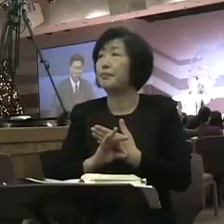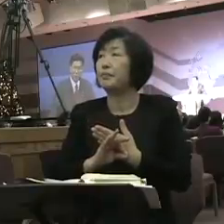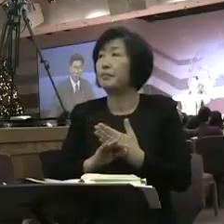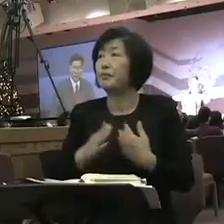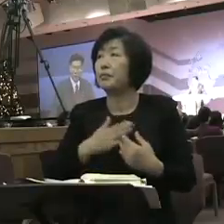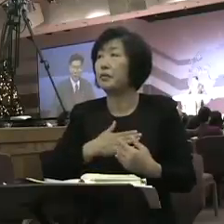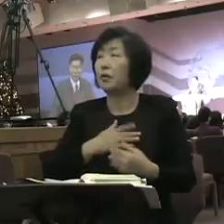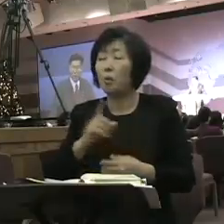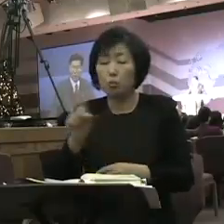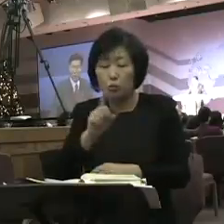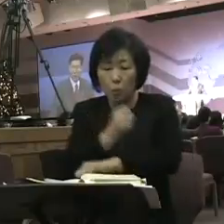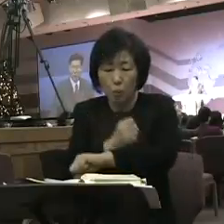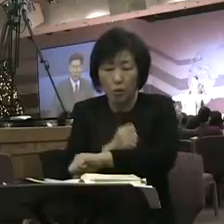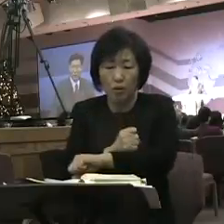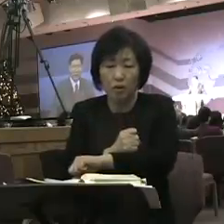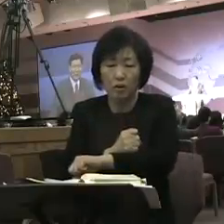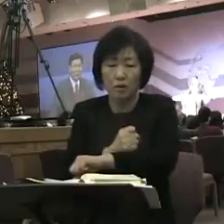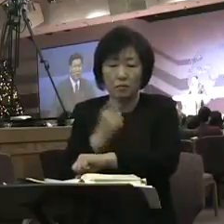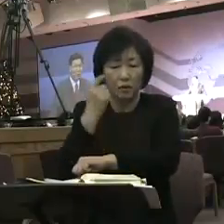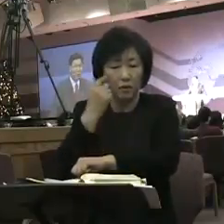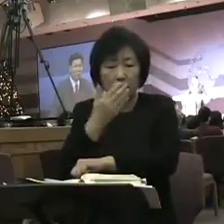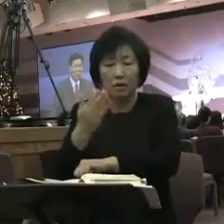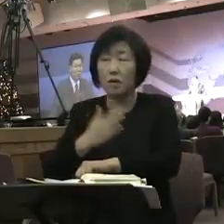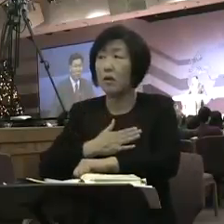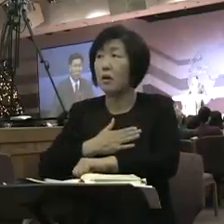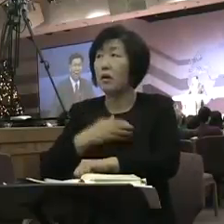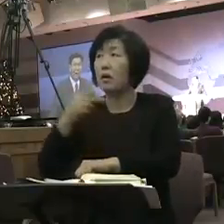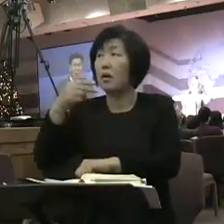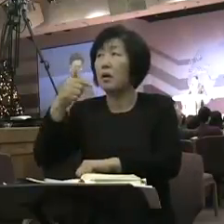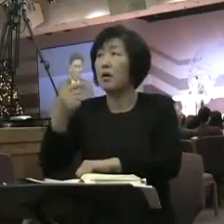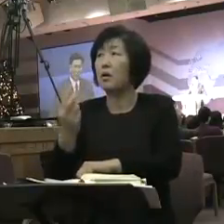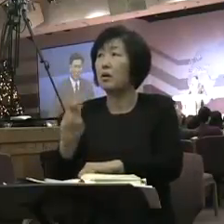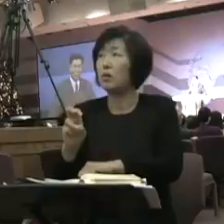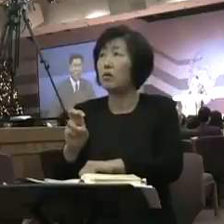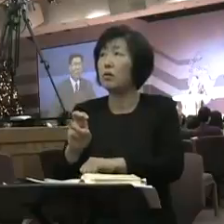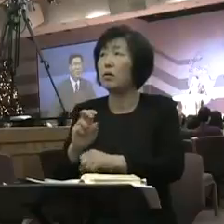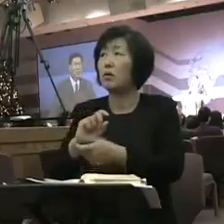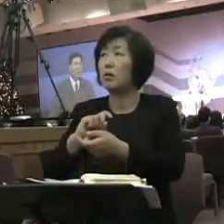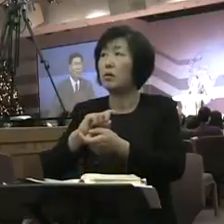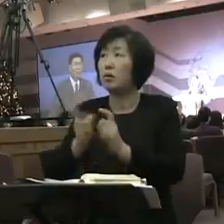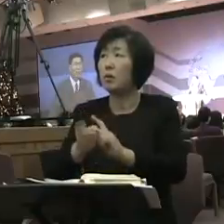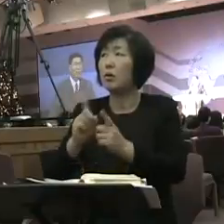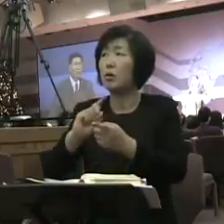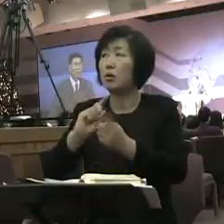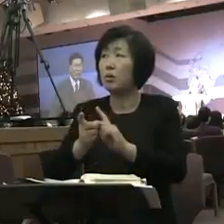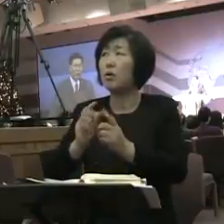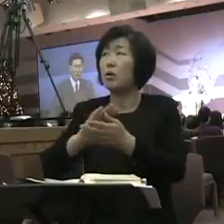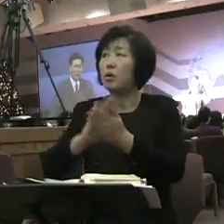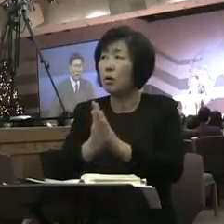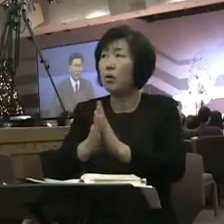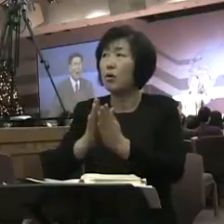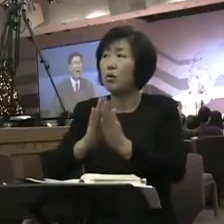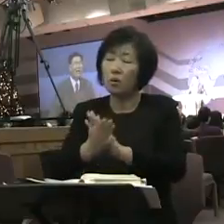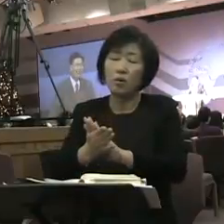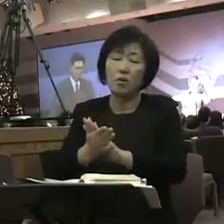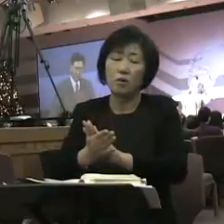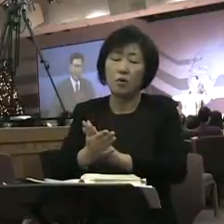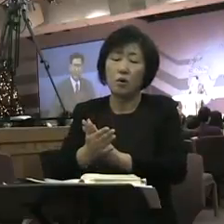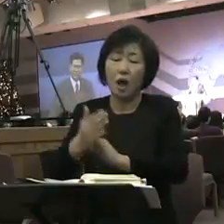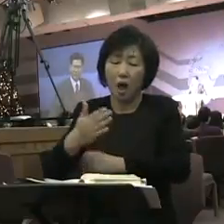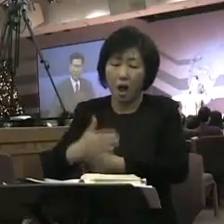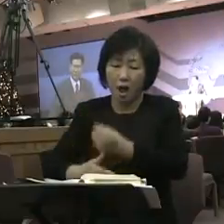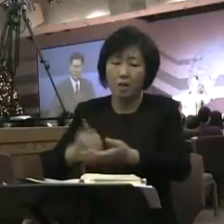제가 무슨 고생을 했습니까? 나 같은 놈 바꿔가며 변화시켜가며 사용하시느라고